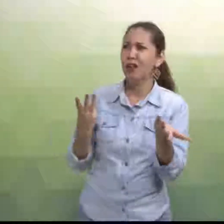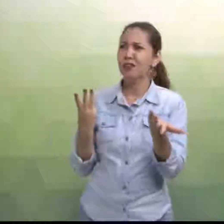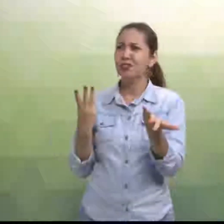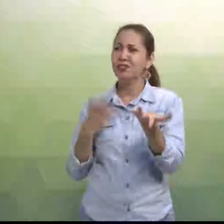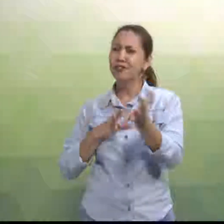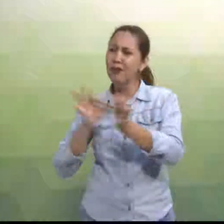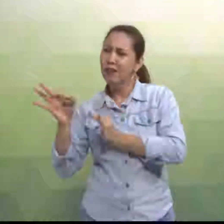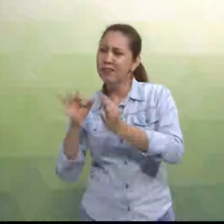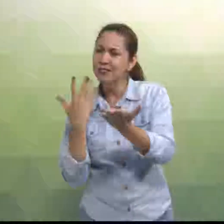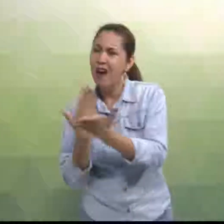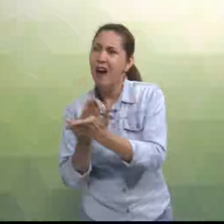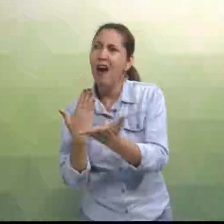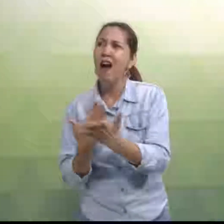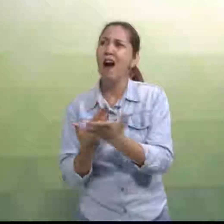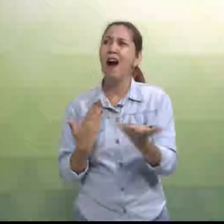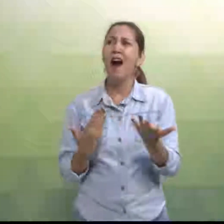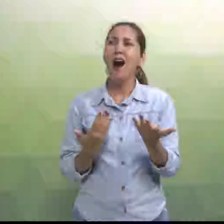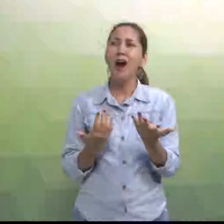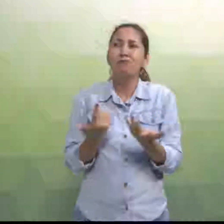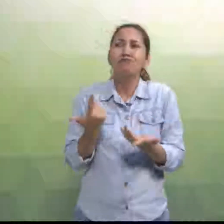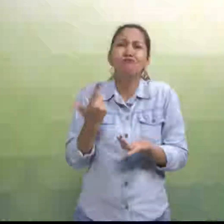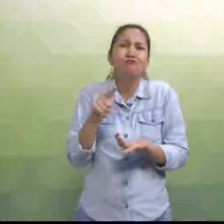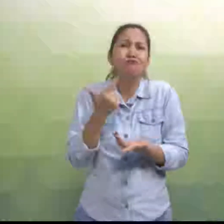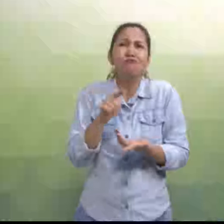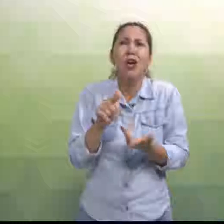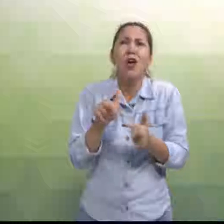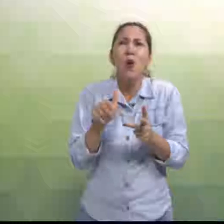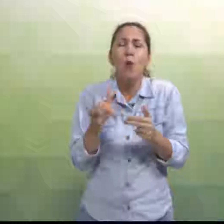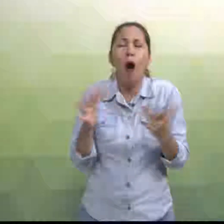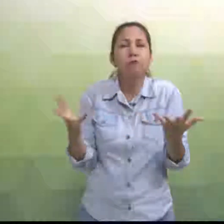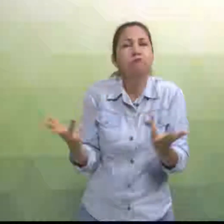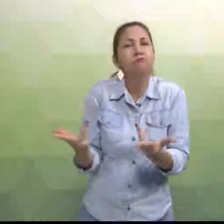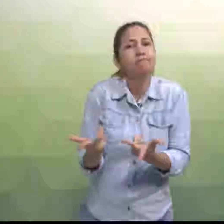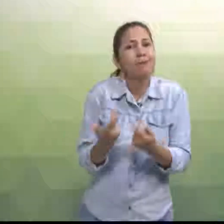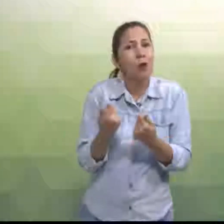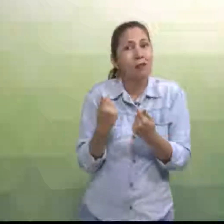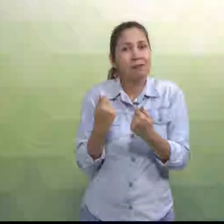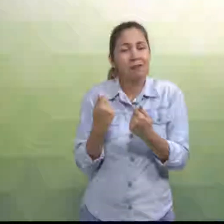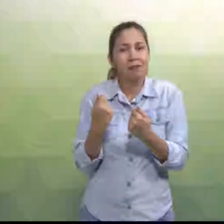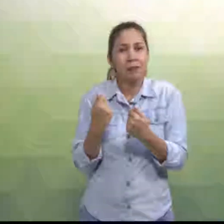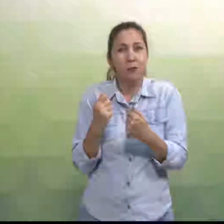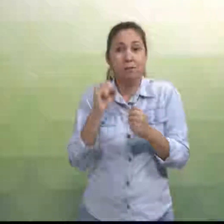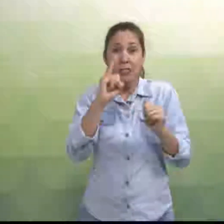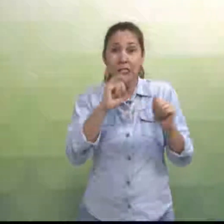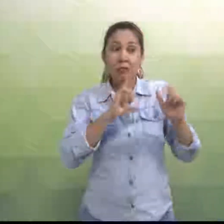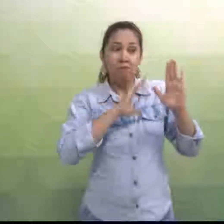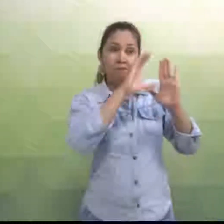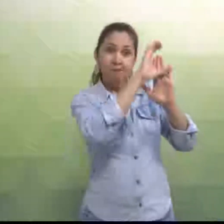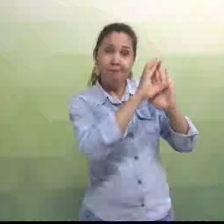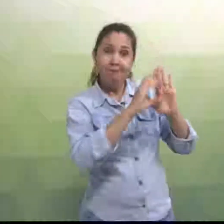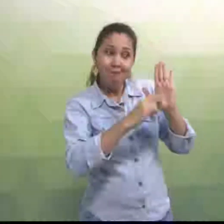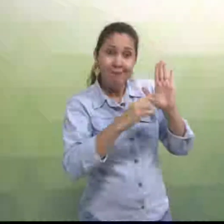organização, organizar metodologias. Então, falta qualidade nesse ensino. Então, com